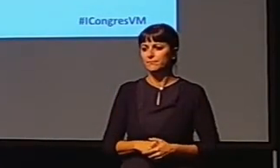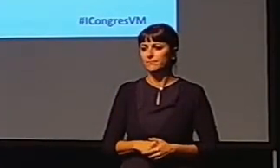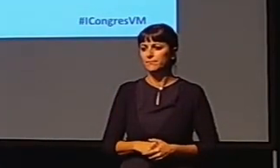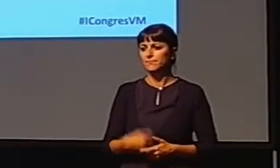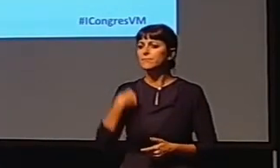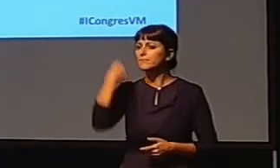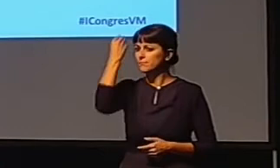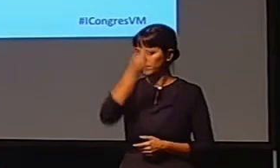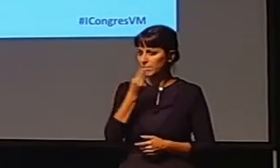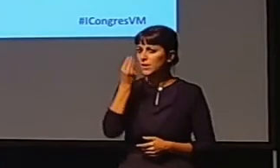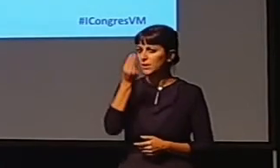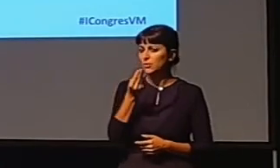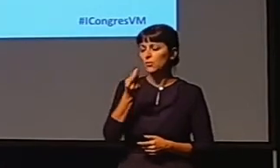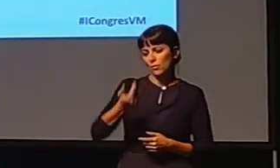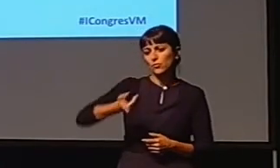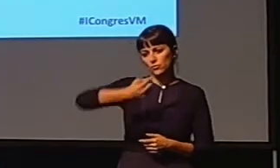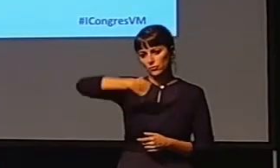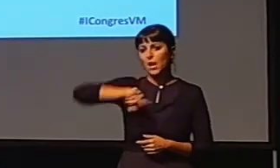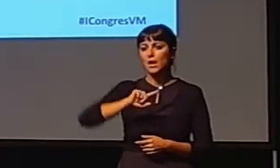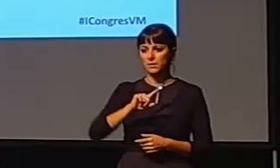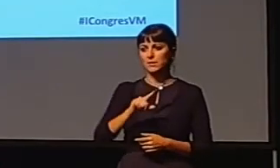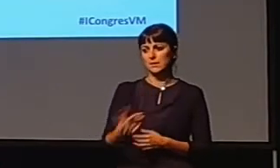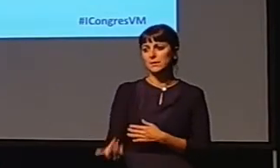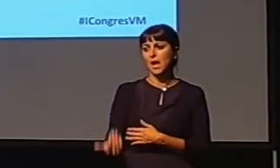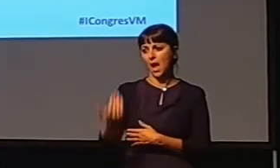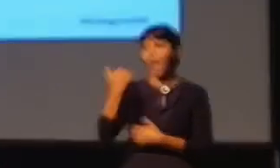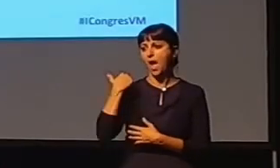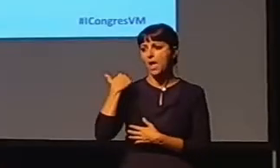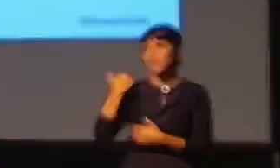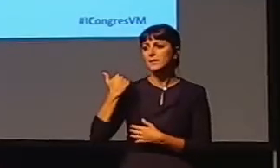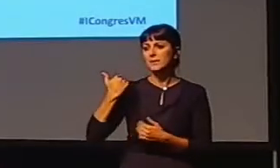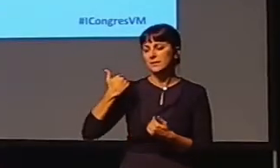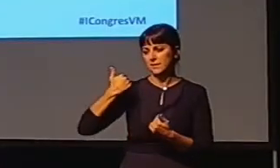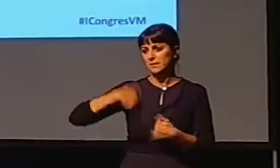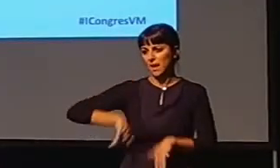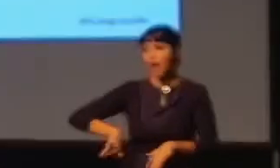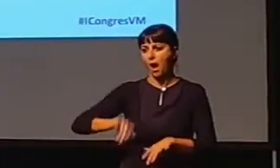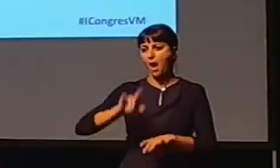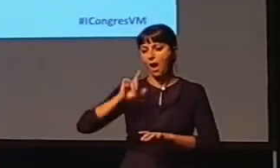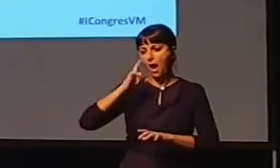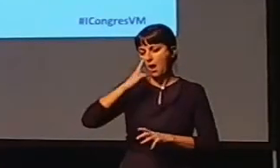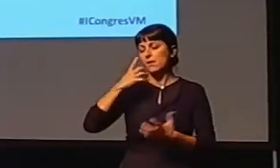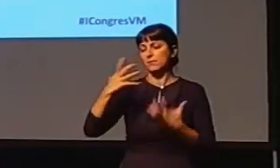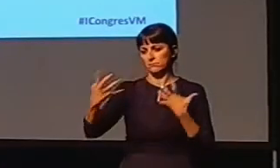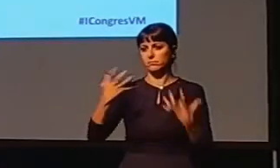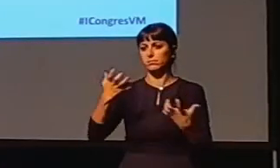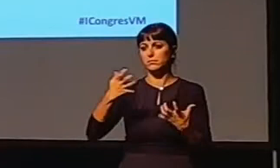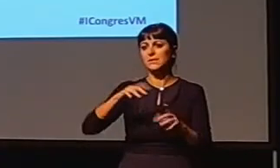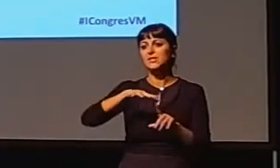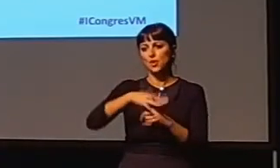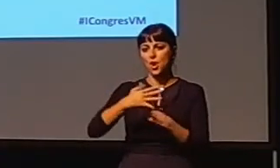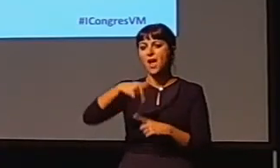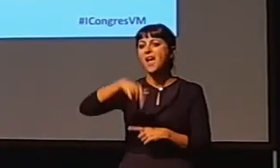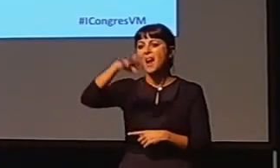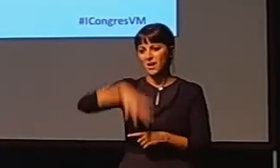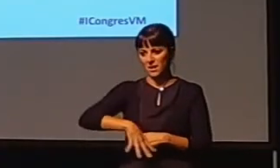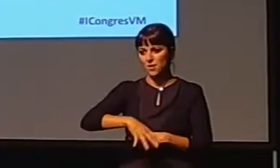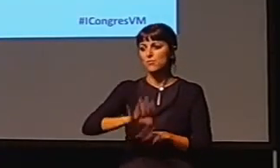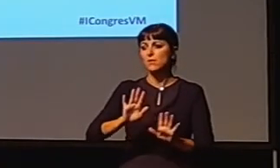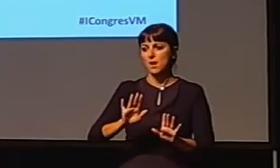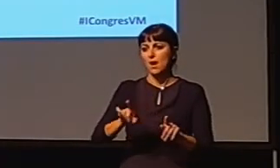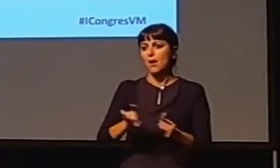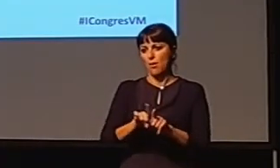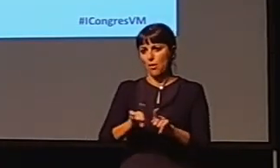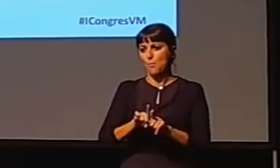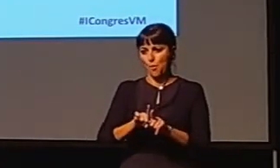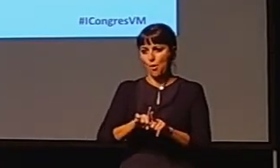Crec que moltes de nosaltres ahir vam posar en evidència que la situació de Catalunya no és la que hauria de